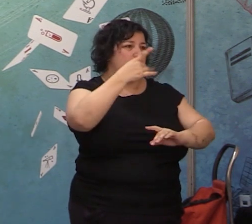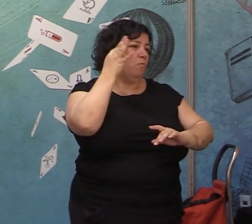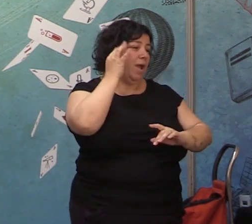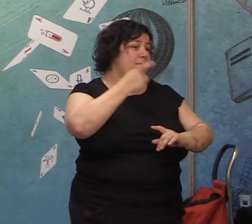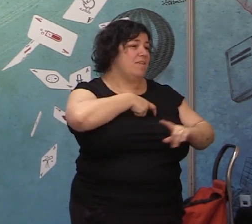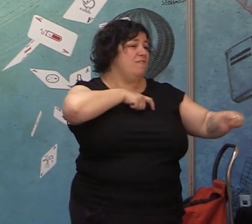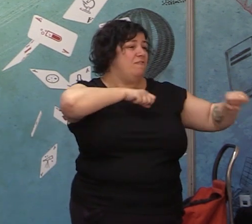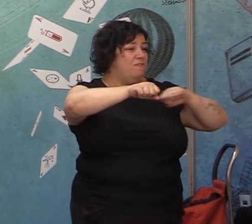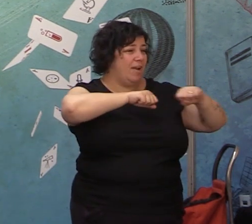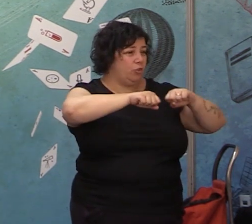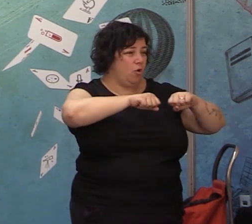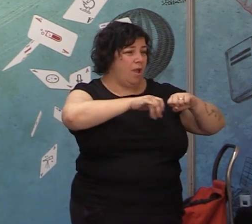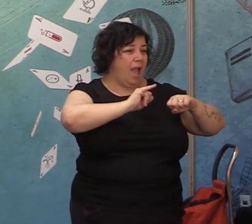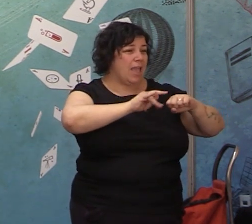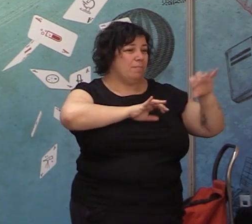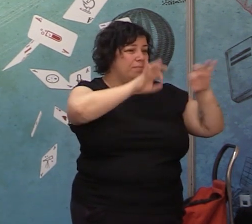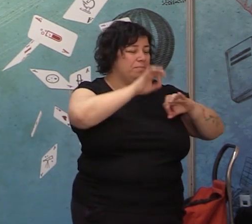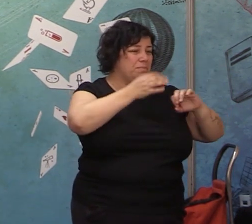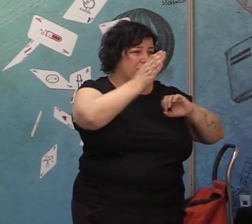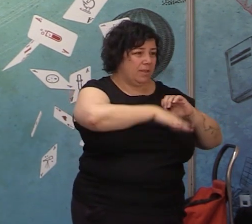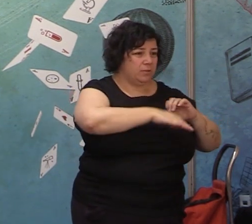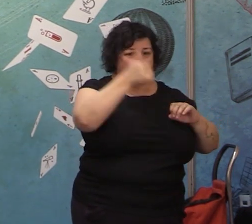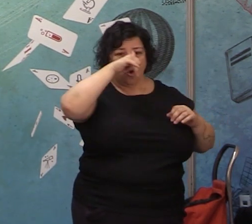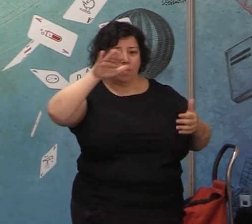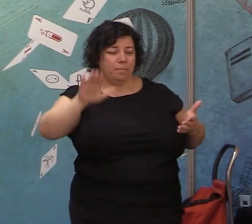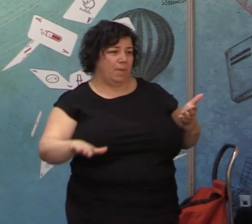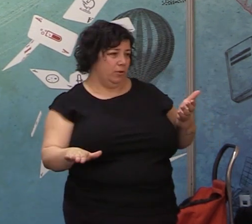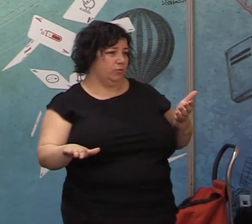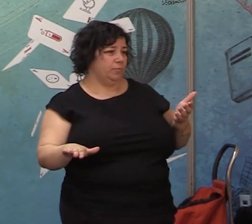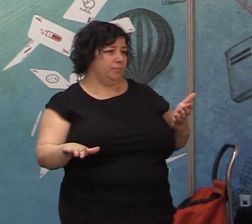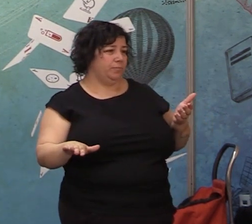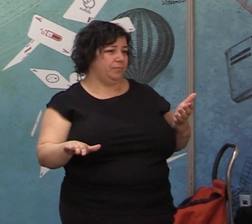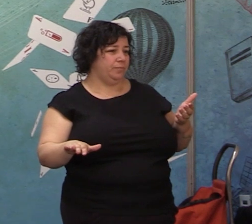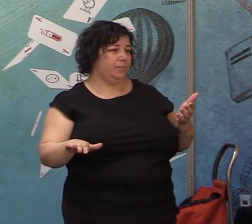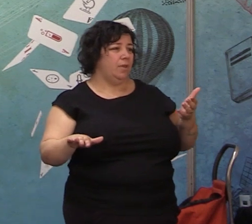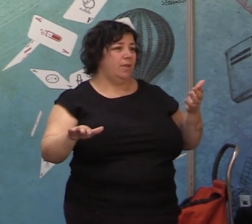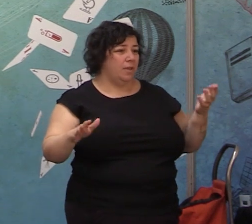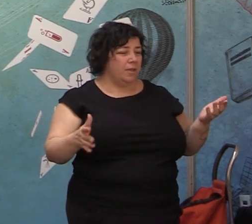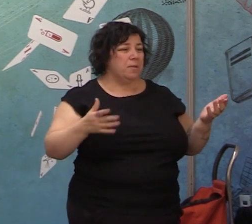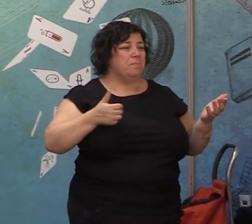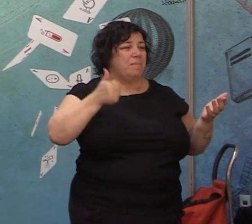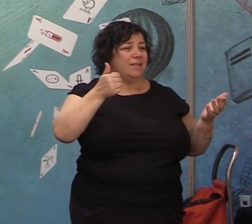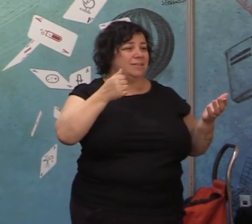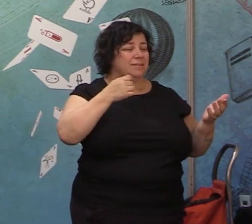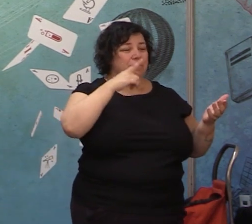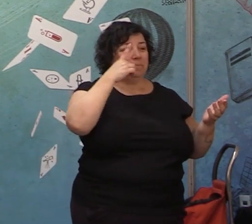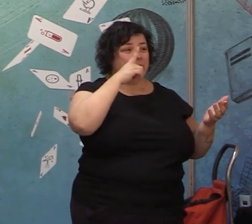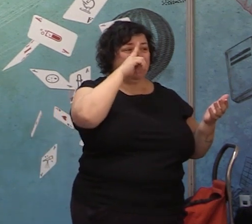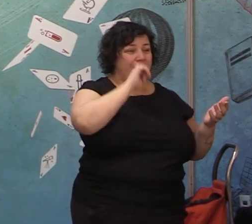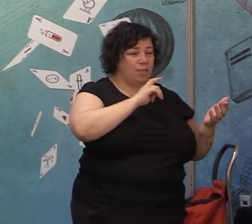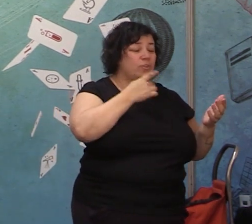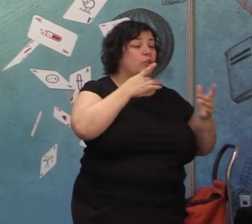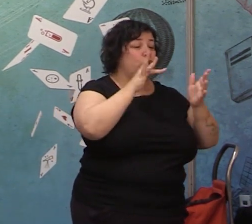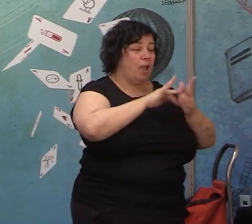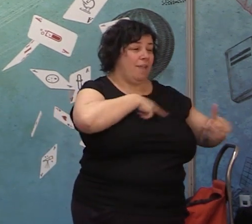infarto tiene más probabilidades de morir que un hombre que sufre un infarto, sobre todo en el primer año